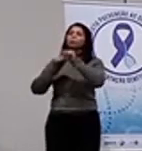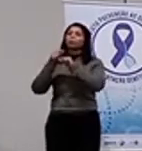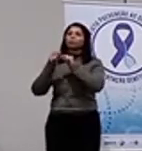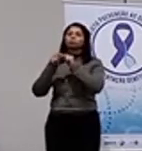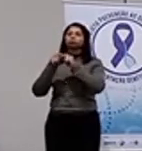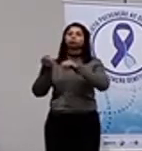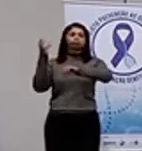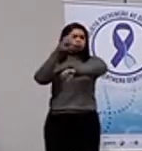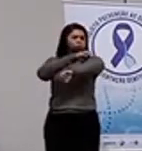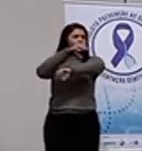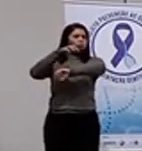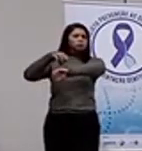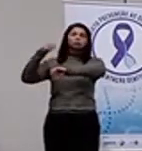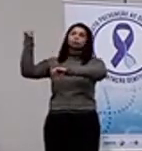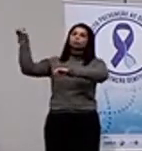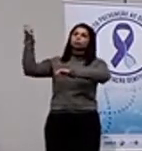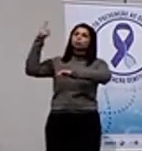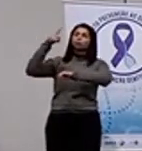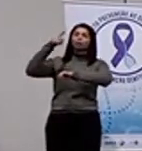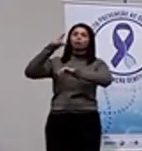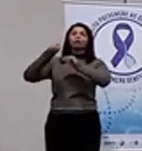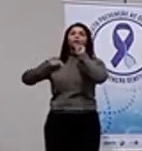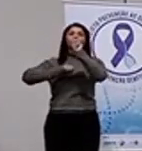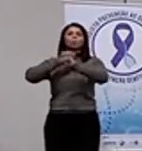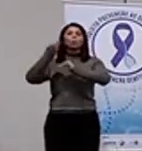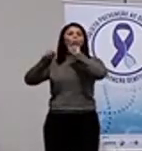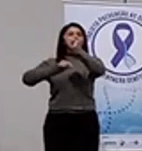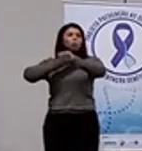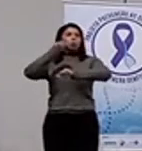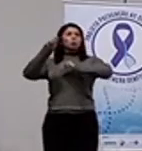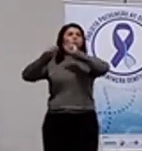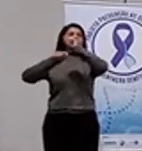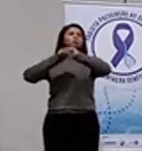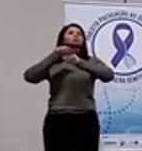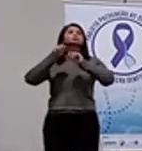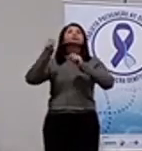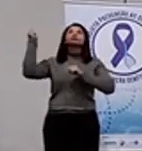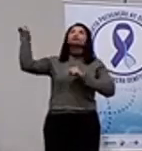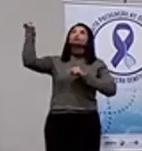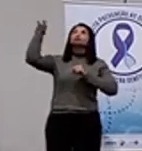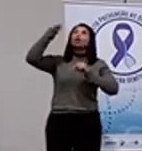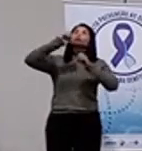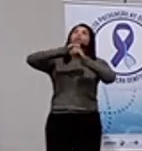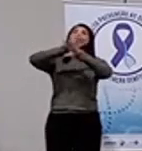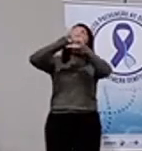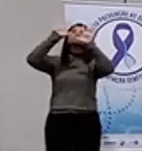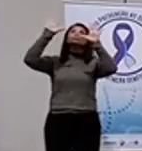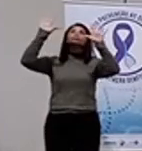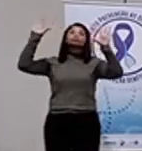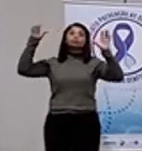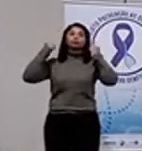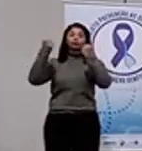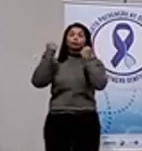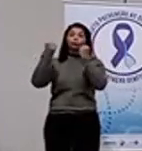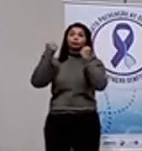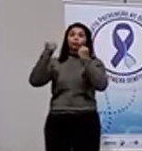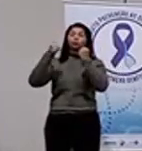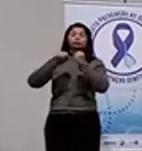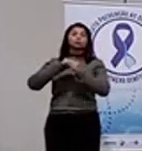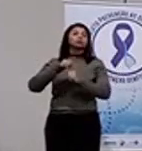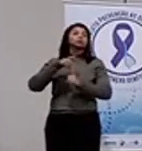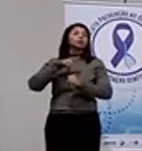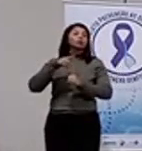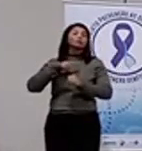solares, explosões solares, são momentos em que o Sol ele se intensifica e naquela pequena explosão você lança